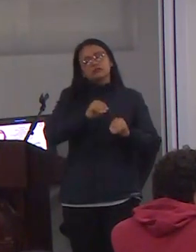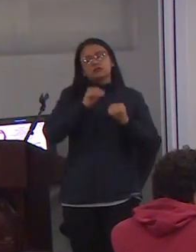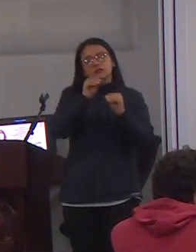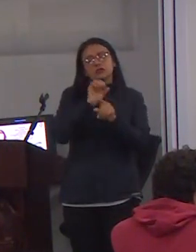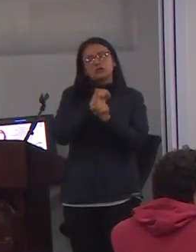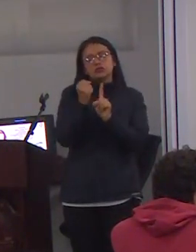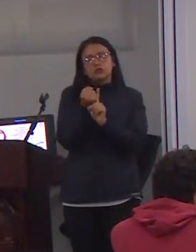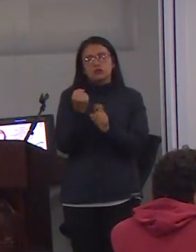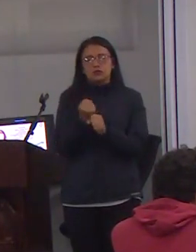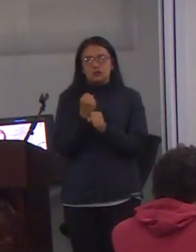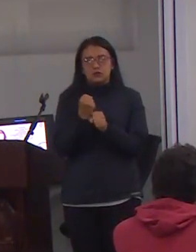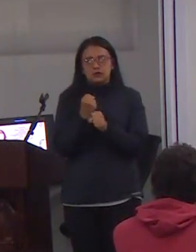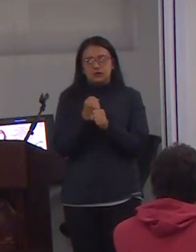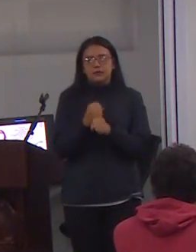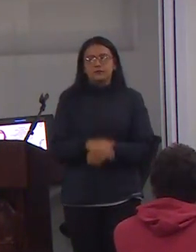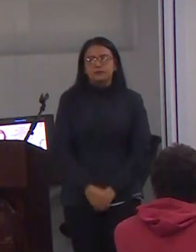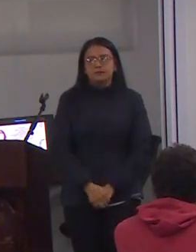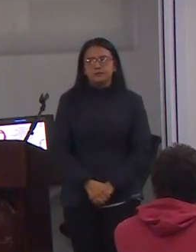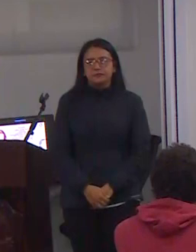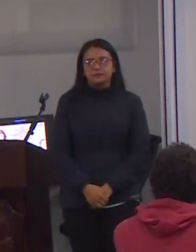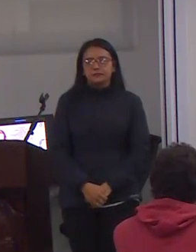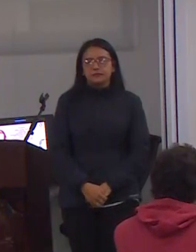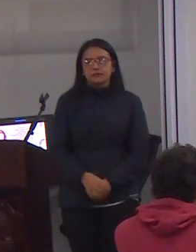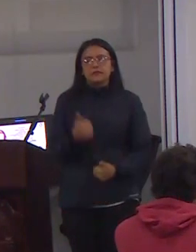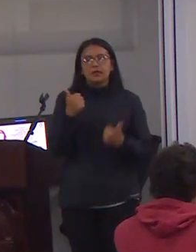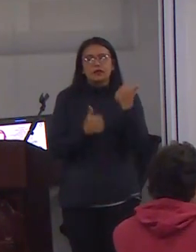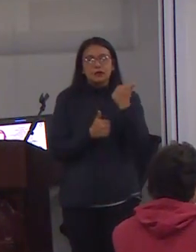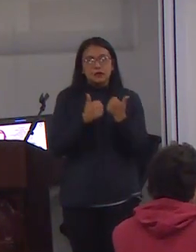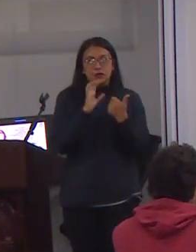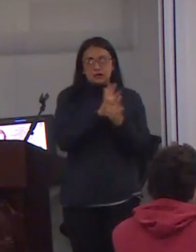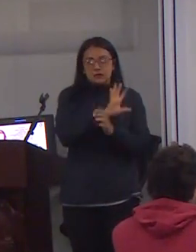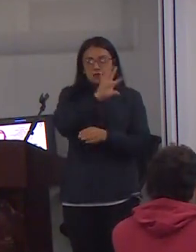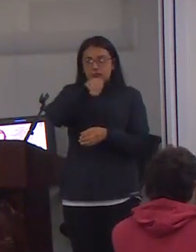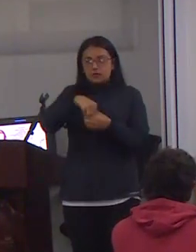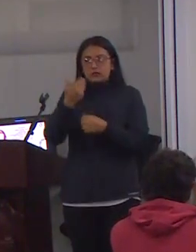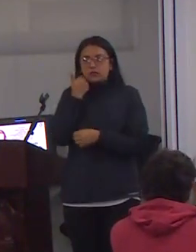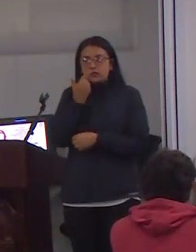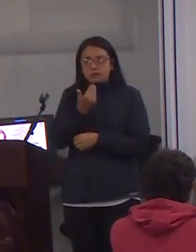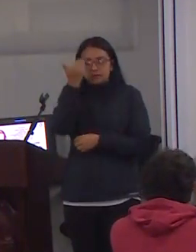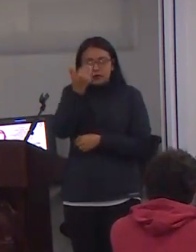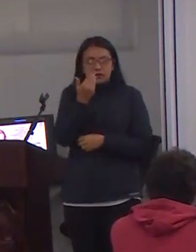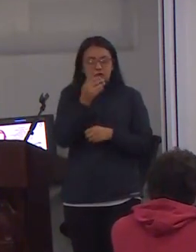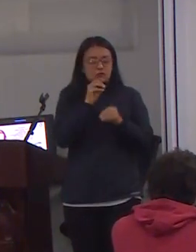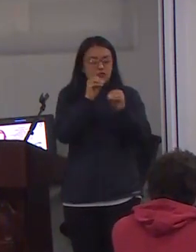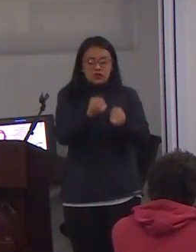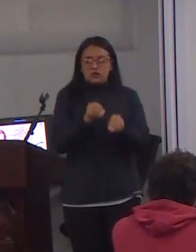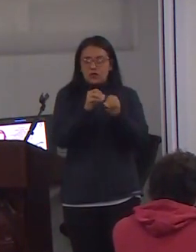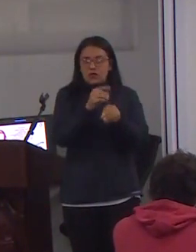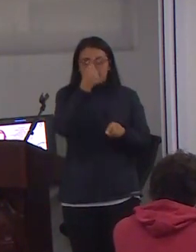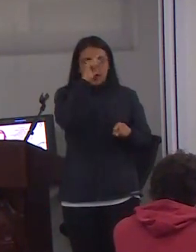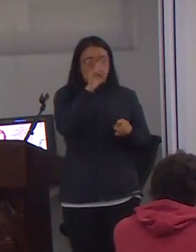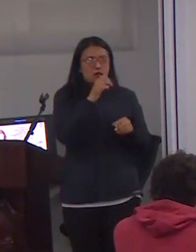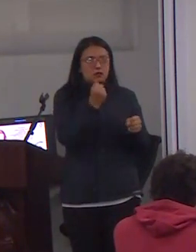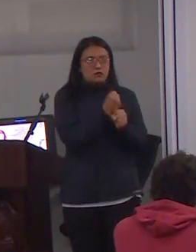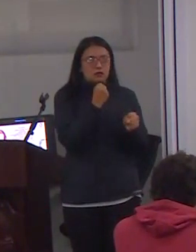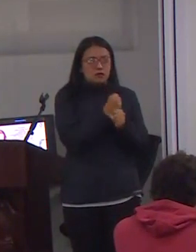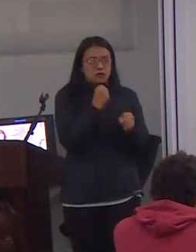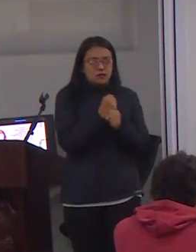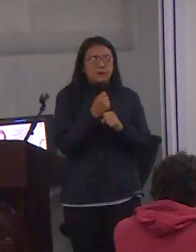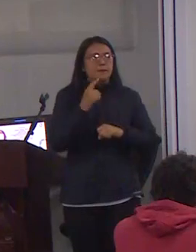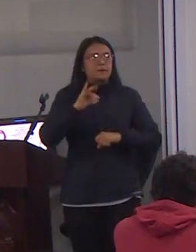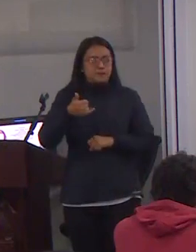sociolaboral y es que los programas de transición a la vida adulta por definición no forman para el empleo pero sí